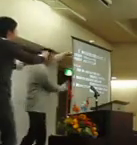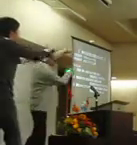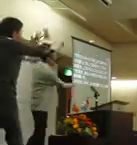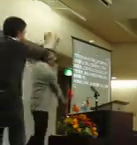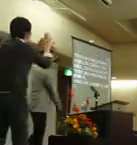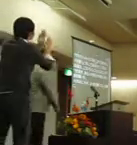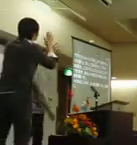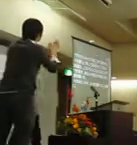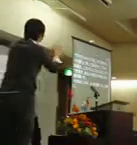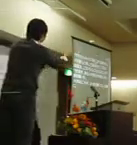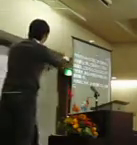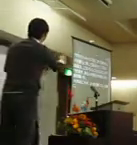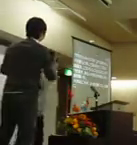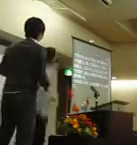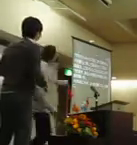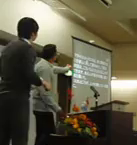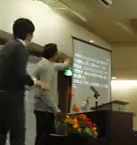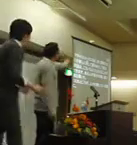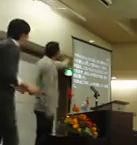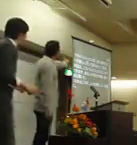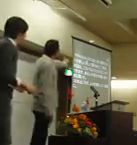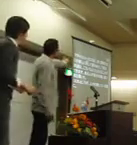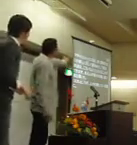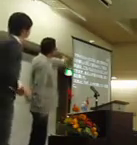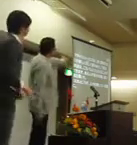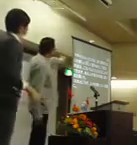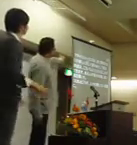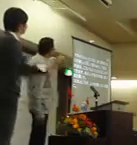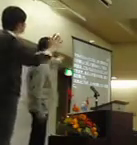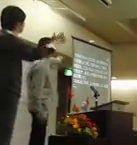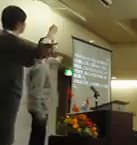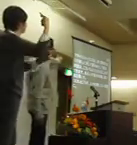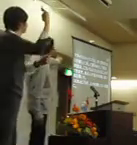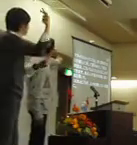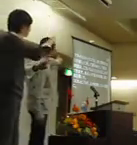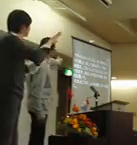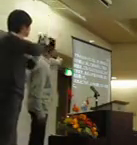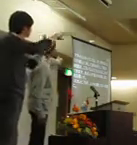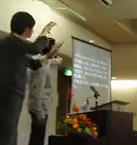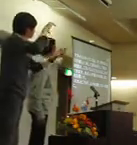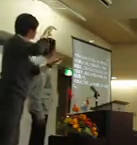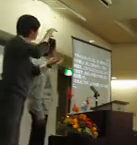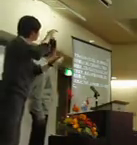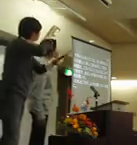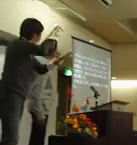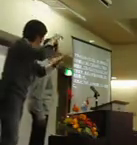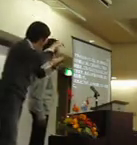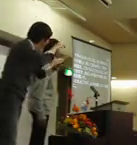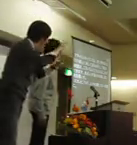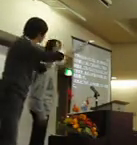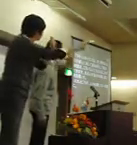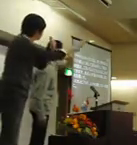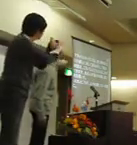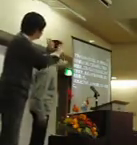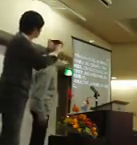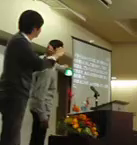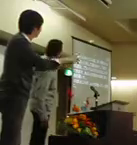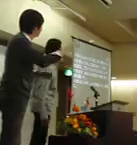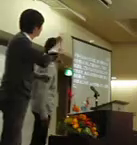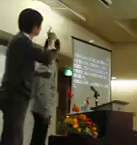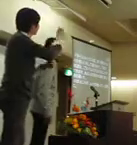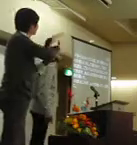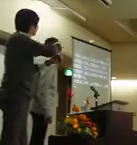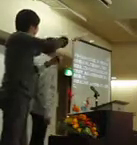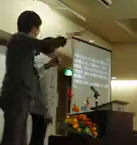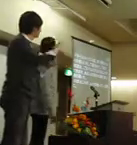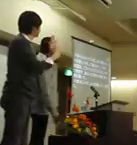出してください。はい。イエスはまた別のところを、例えを彼らに示